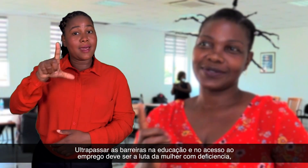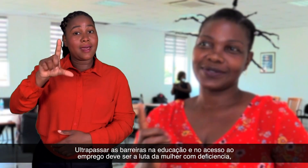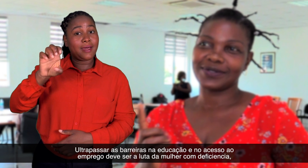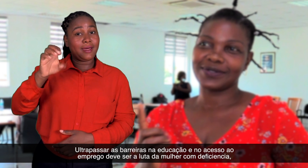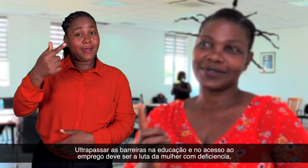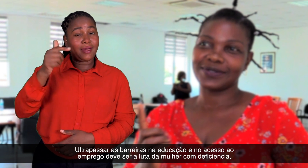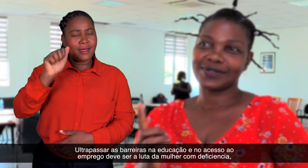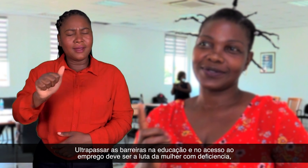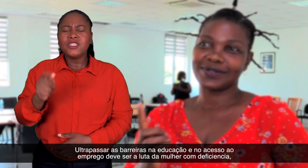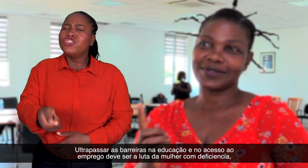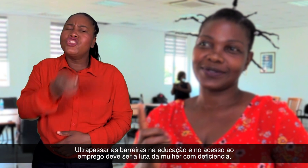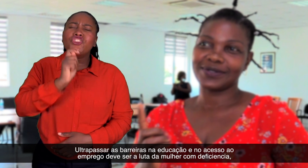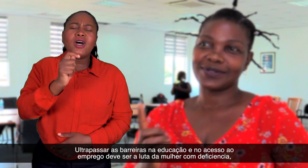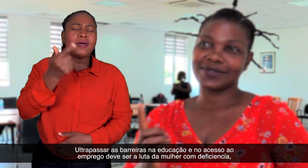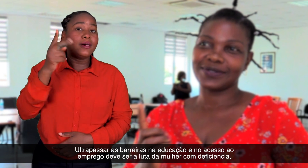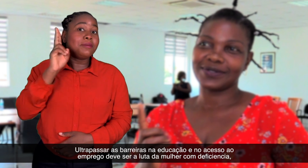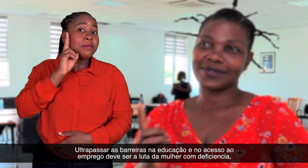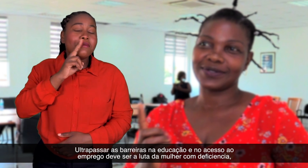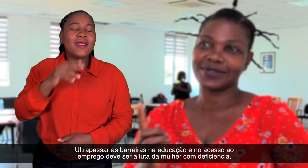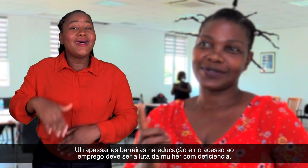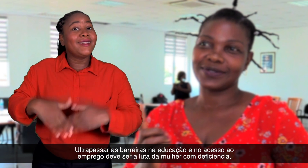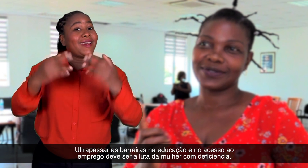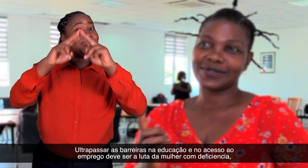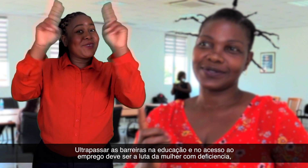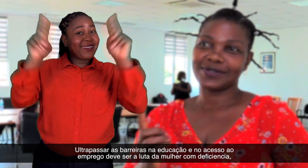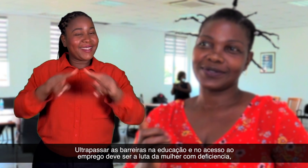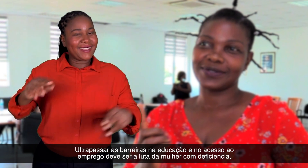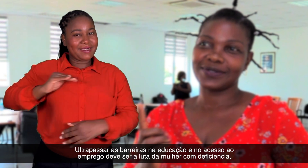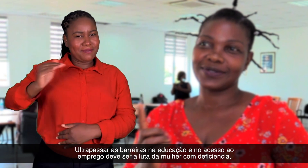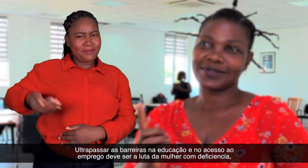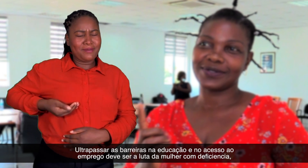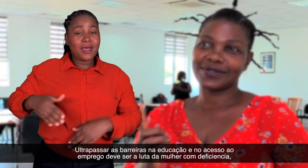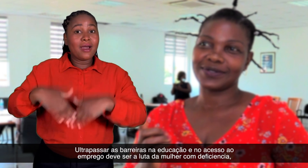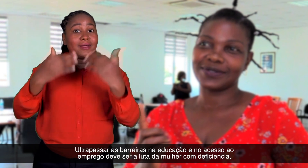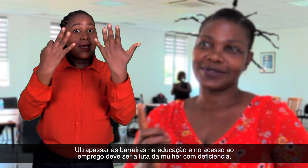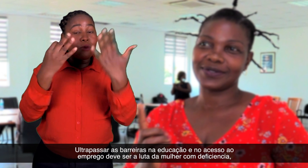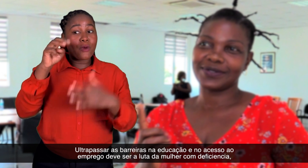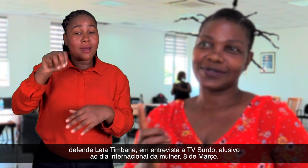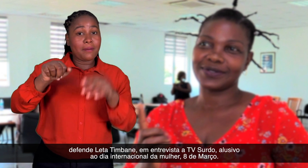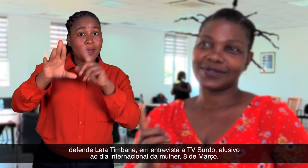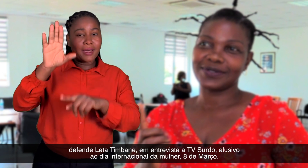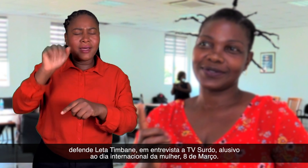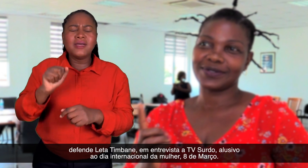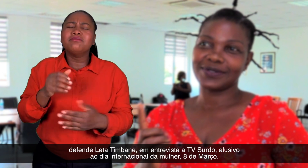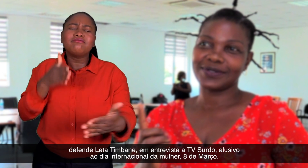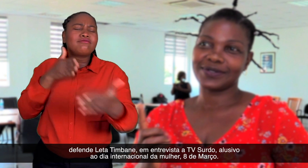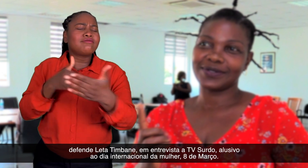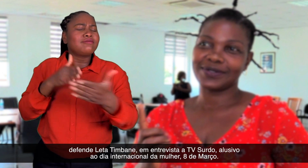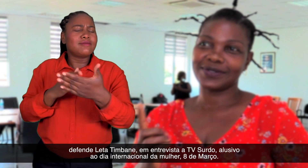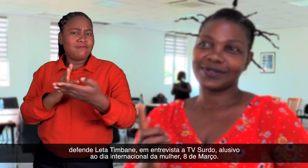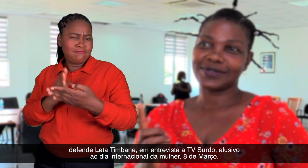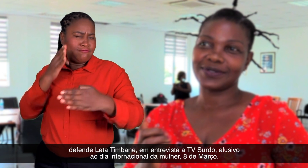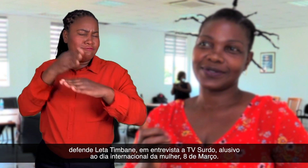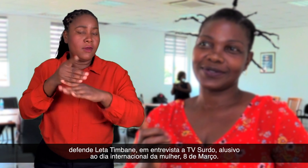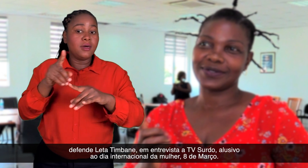Ultrapassar as barreiras na educação e no acesso ao emprego deve ser a luta da mulher com deficiência, defende Leta Temban